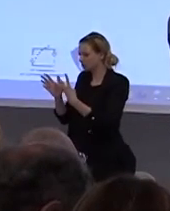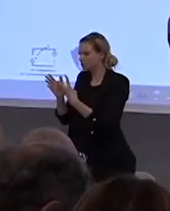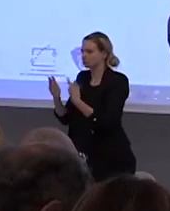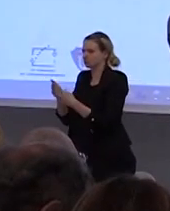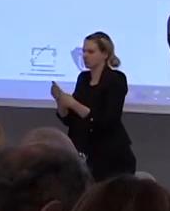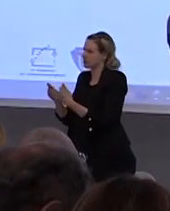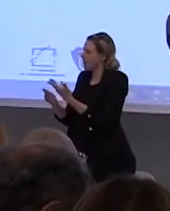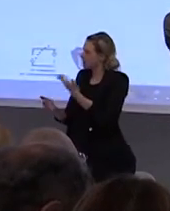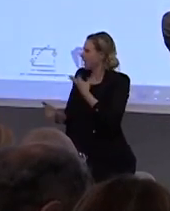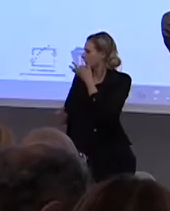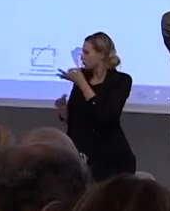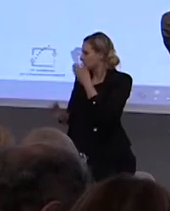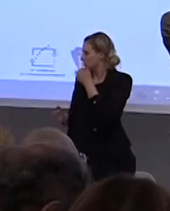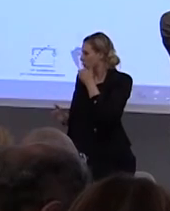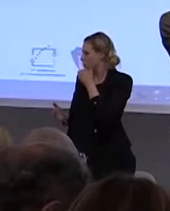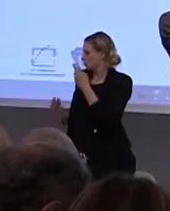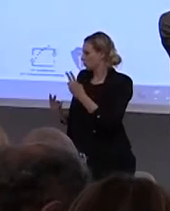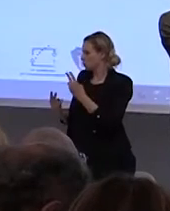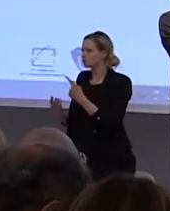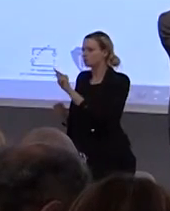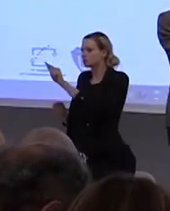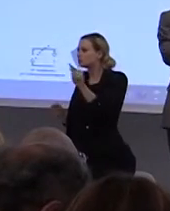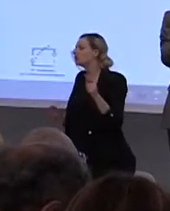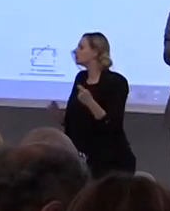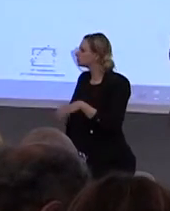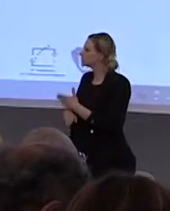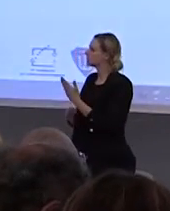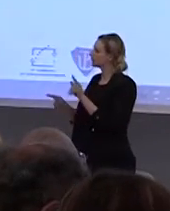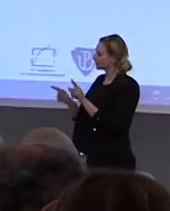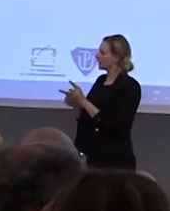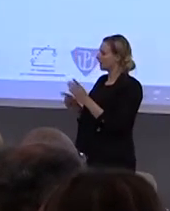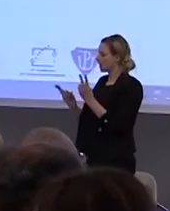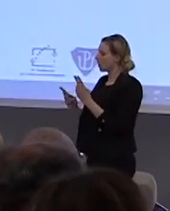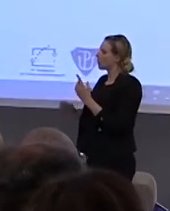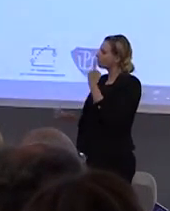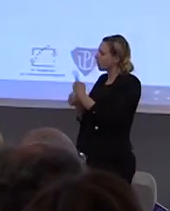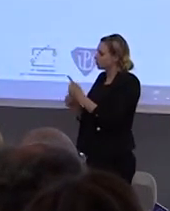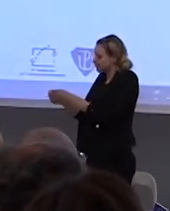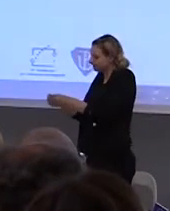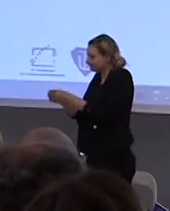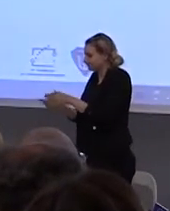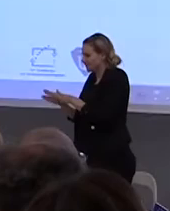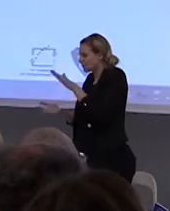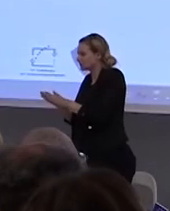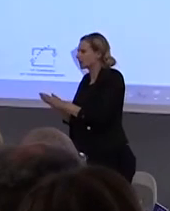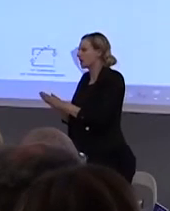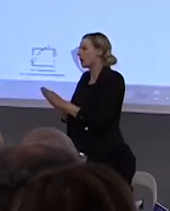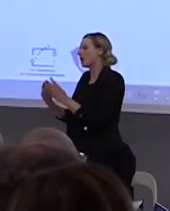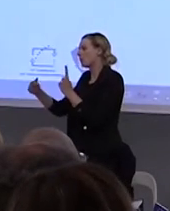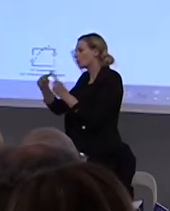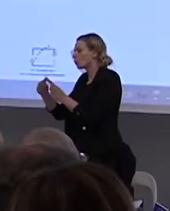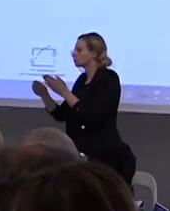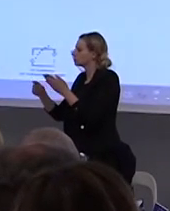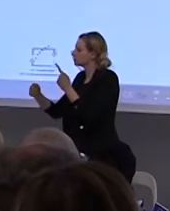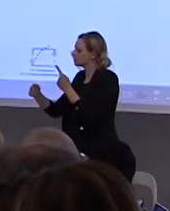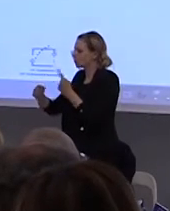všechny výstupy, hlavně pro návrh systémových opatření, který v této chvíli finalizujeme, a o